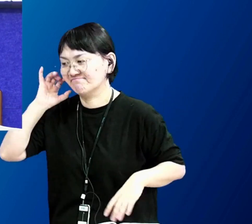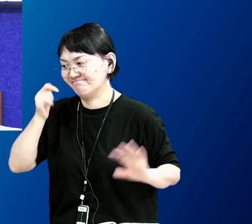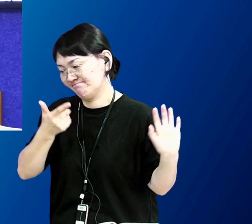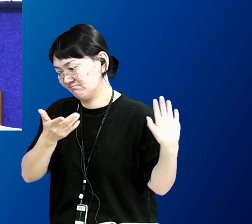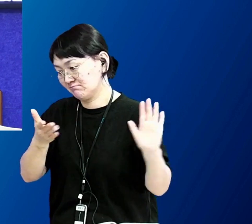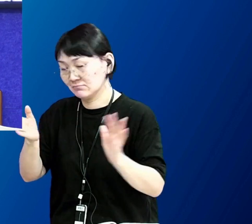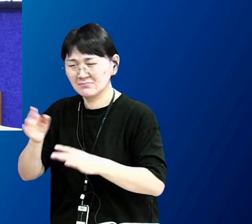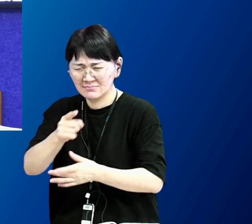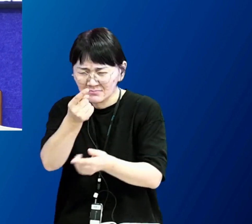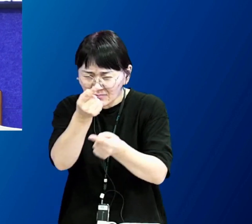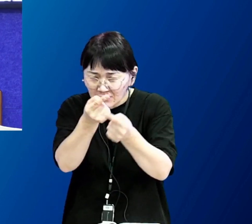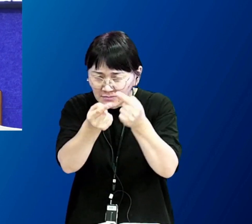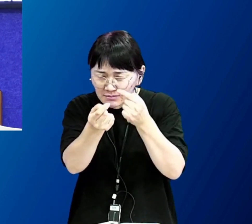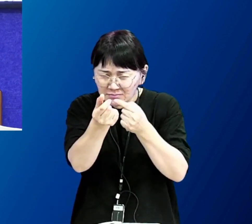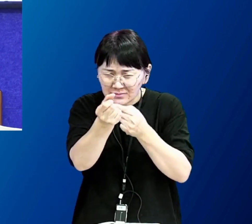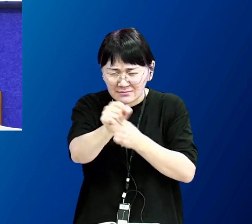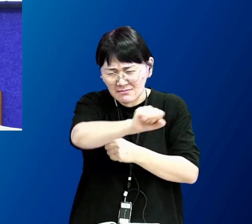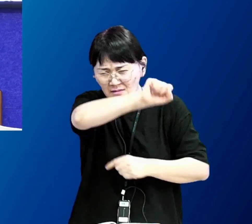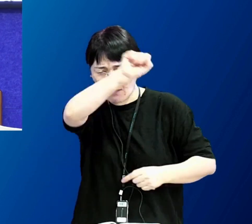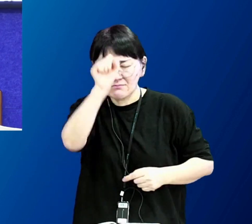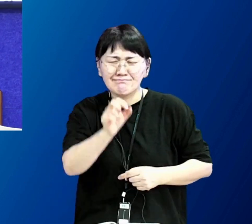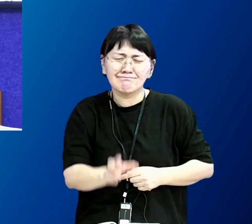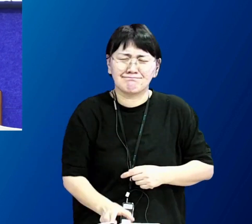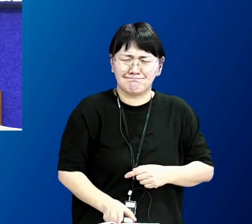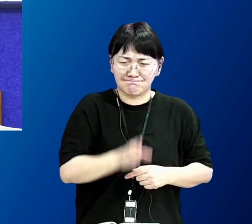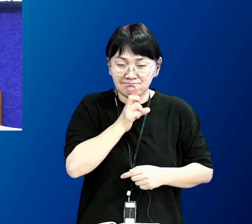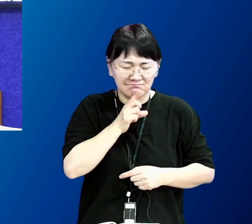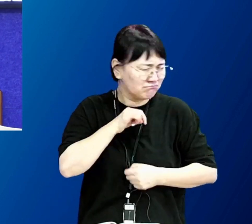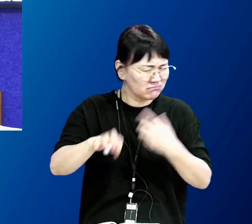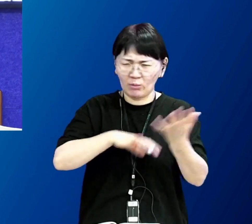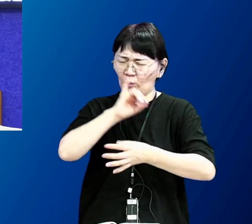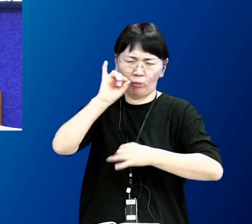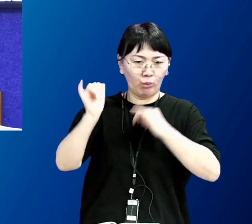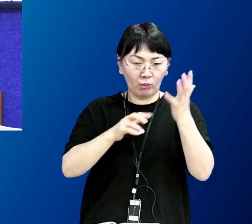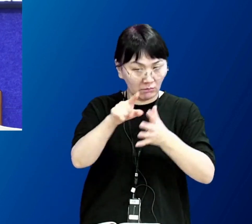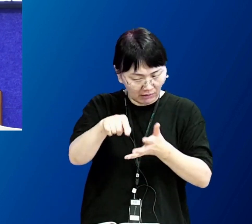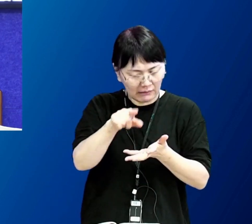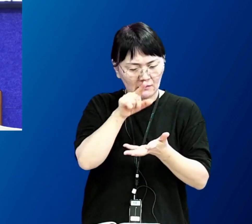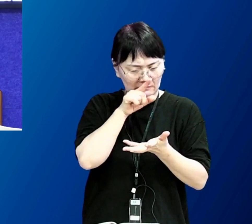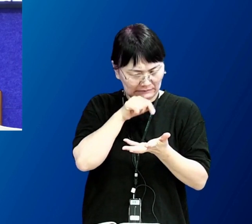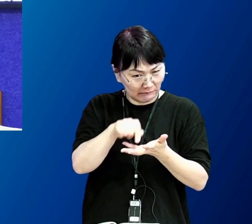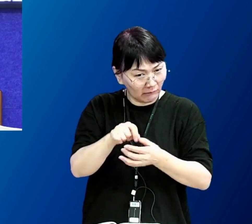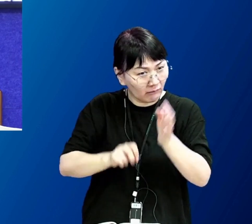Гарцаагүй асуудал үүсдэгэ гэдгийг бид хүм мартаж болохгүй байх.